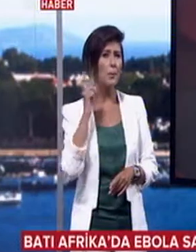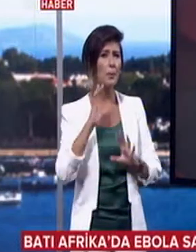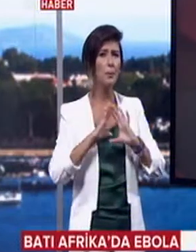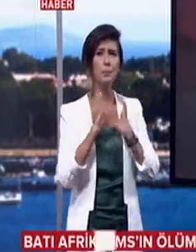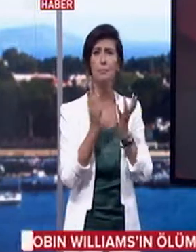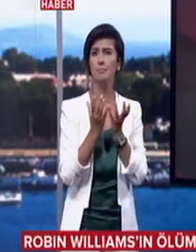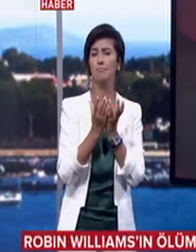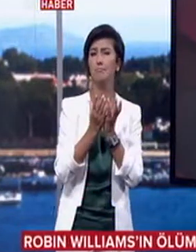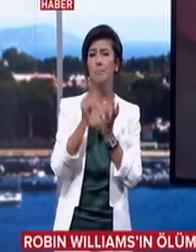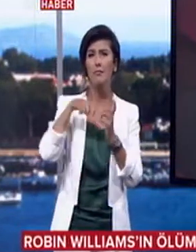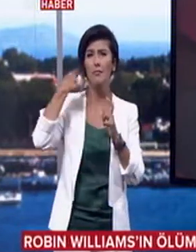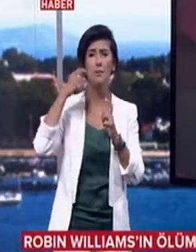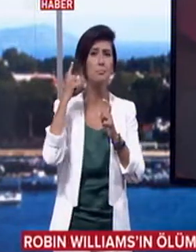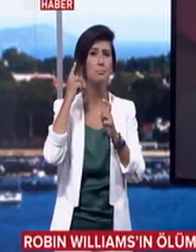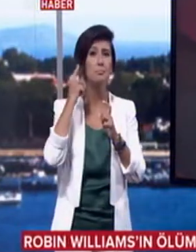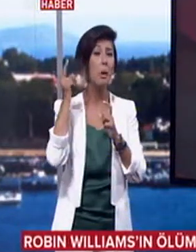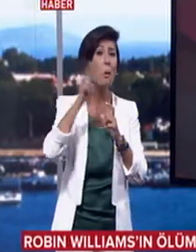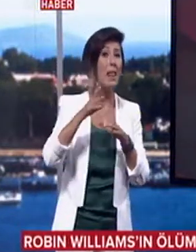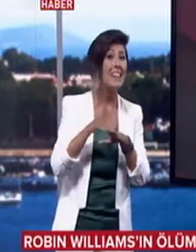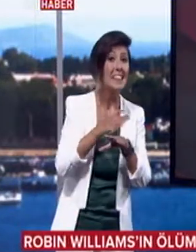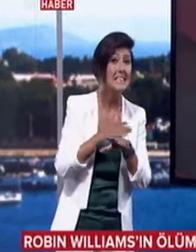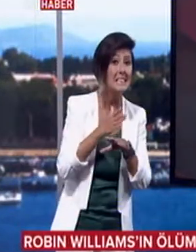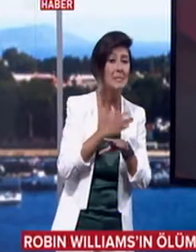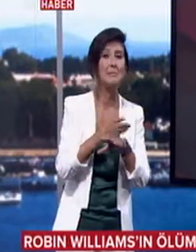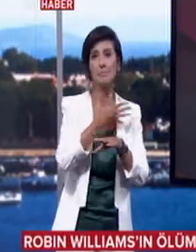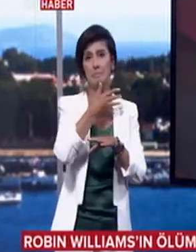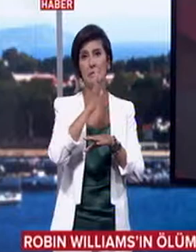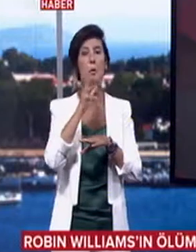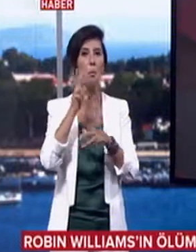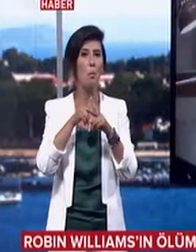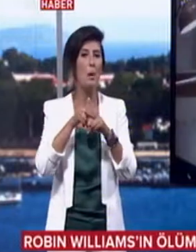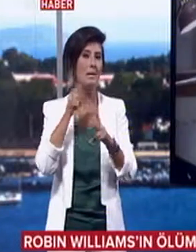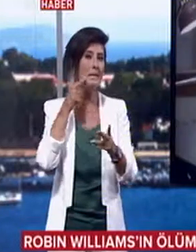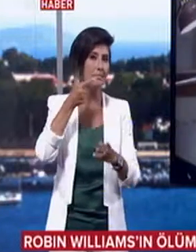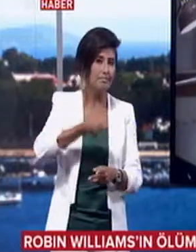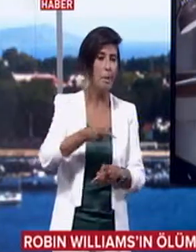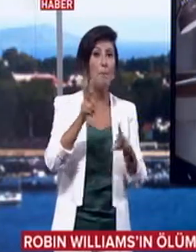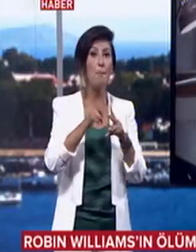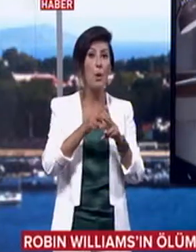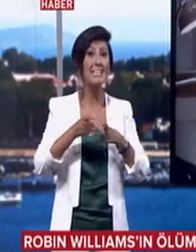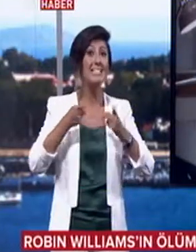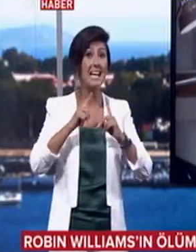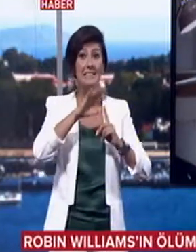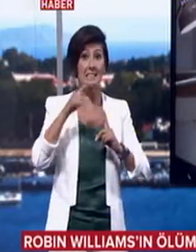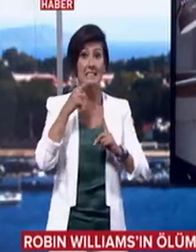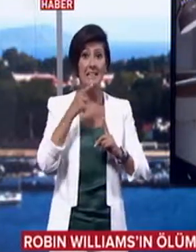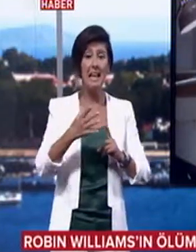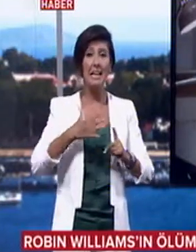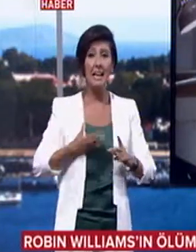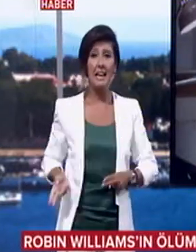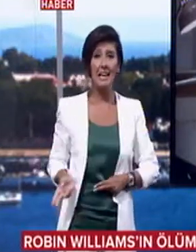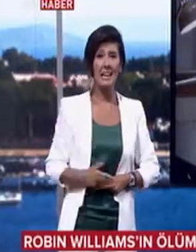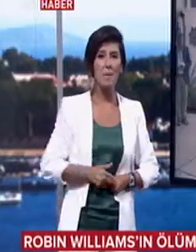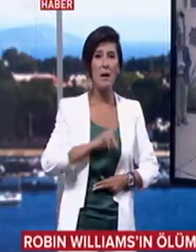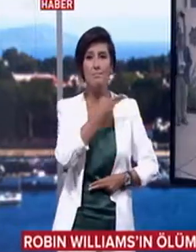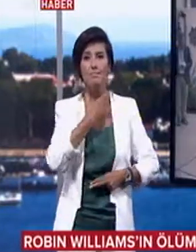Hollywood'un dünyaca ünlü aktörü Robin Williams'ın hayatını nasıl kaybettiği tartışmalarına polis son noktayı koydu. Yetkililer Williams'ın kendisini kemerle